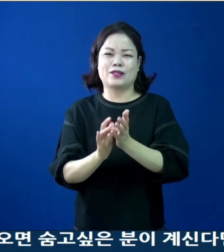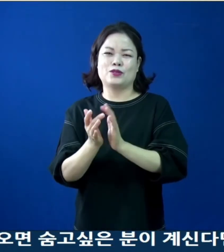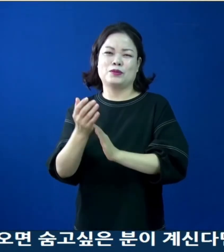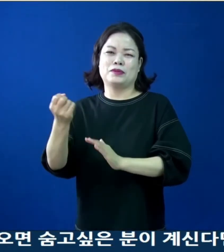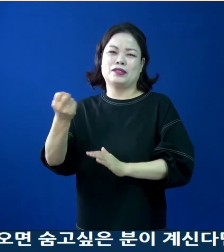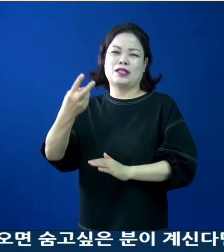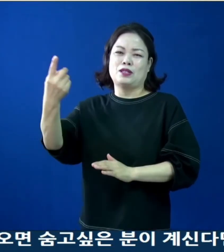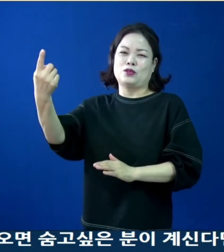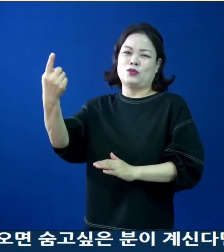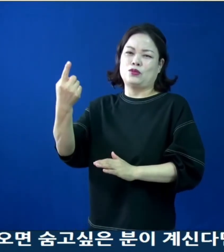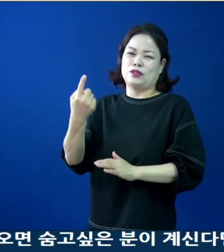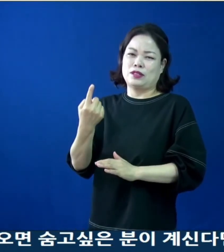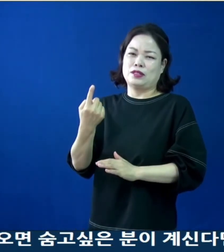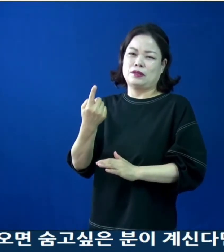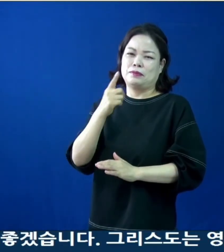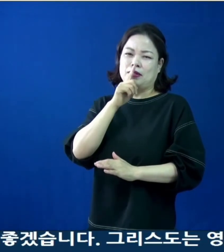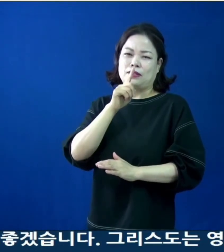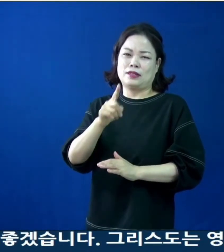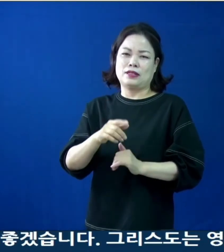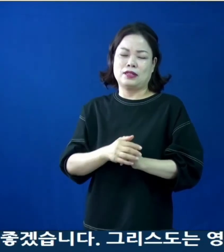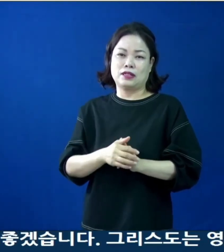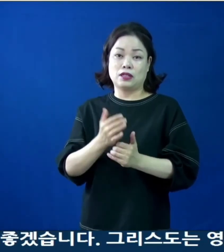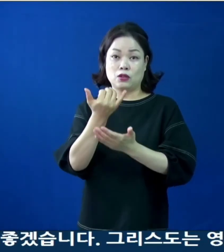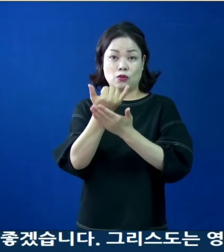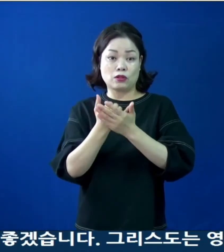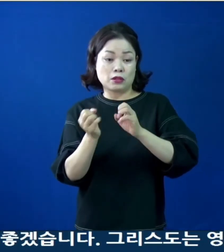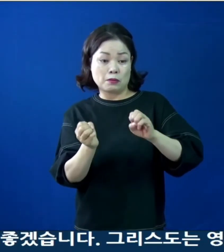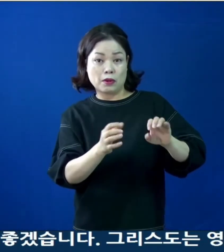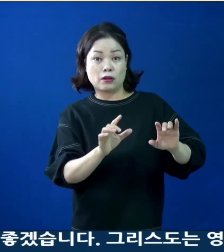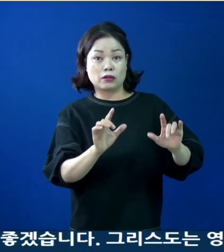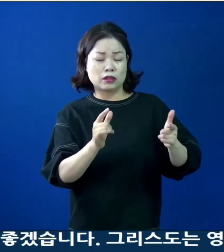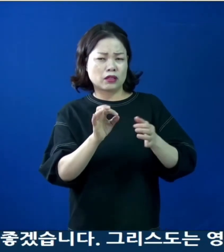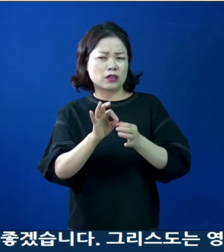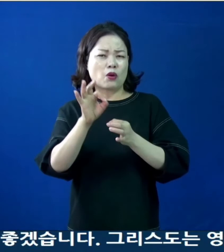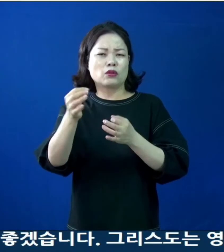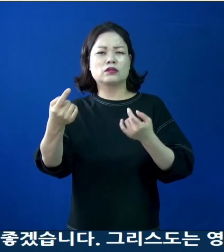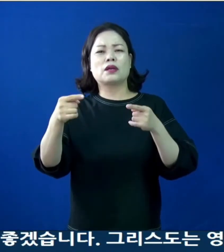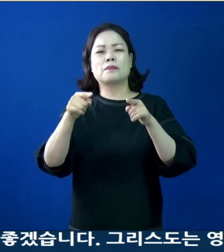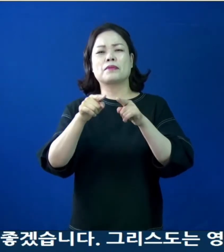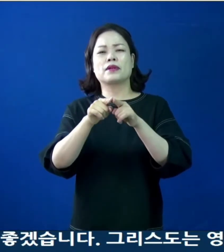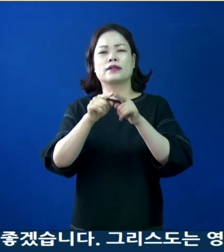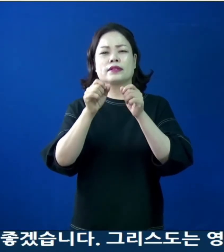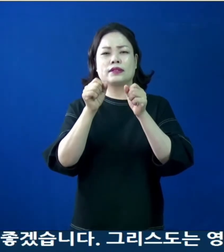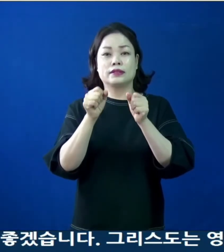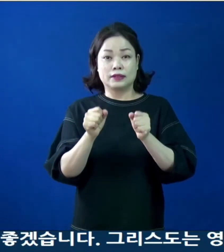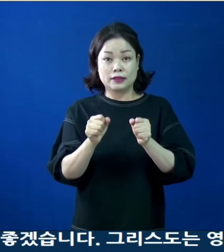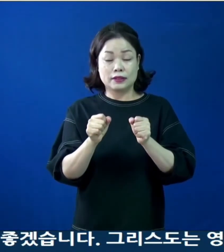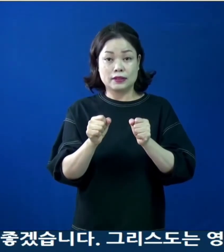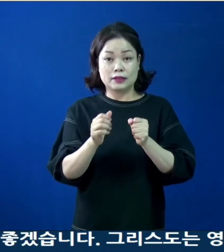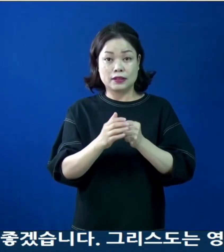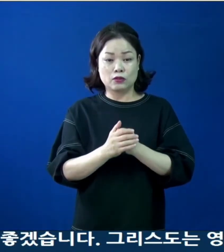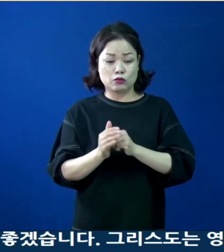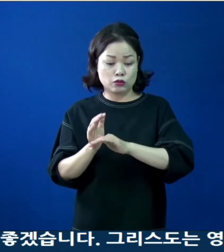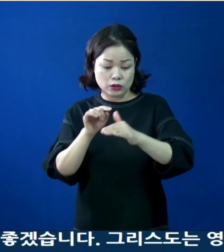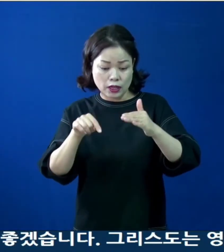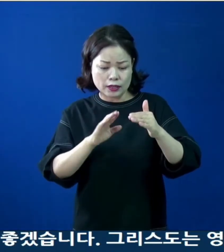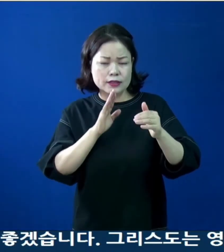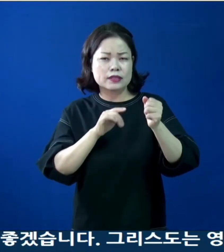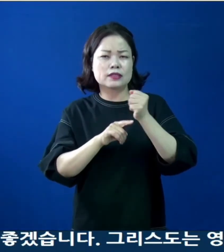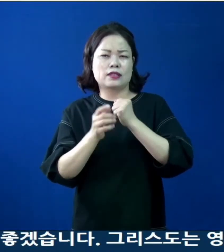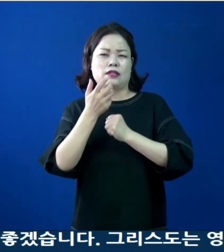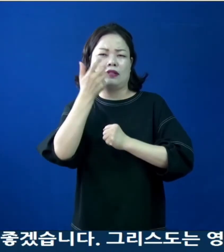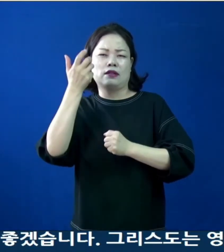다시 오신다라는 말씀이, 고아와 같이 버려두지 않고 영원히 함께 하겠다는 말씀이 우리 안에 진리의